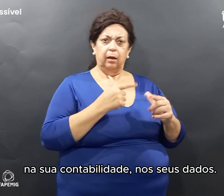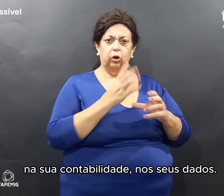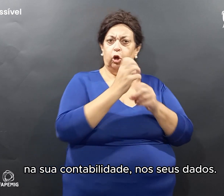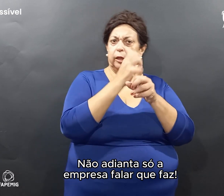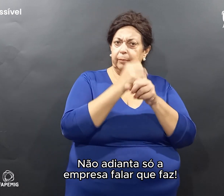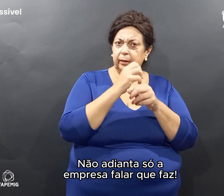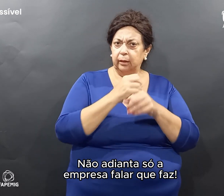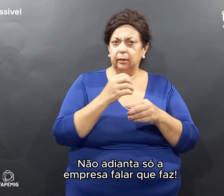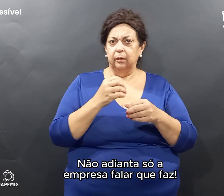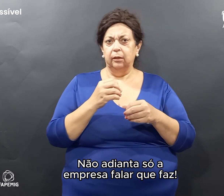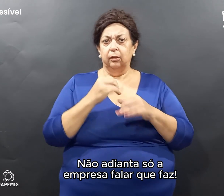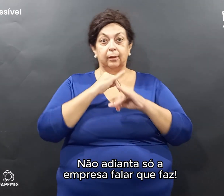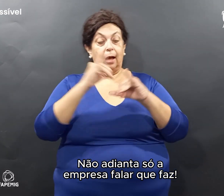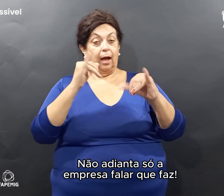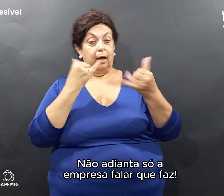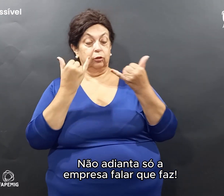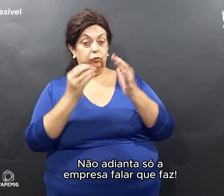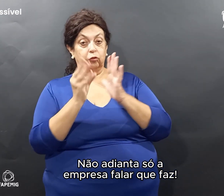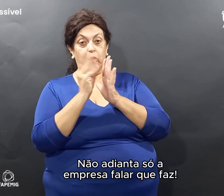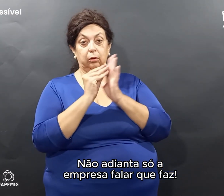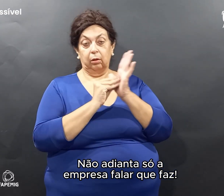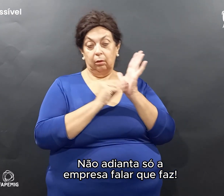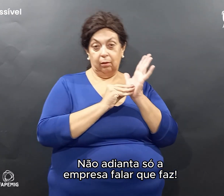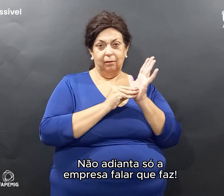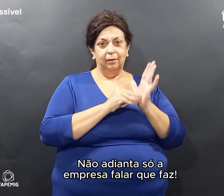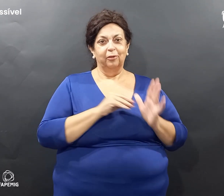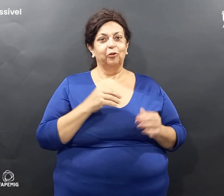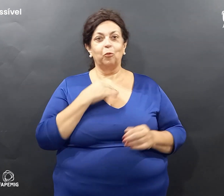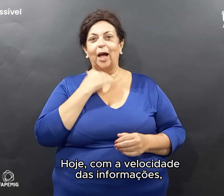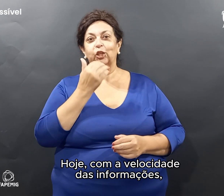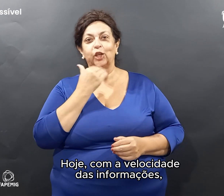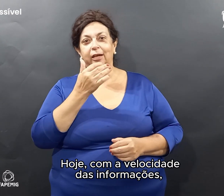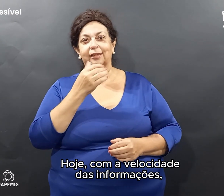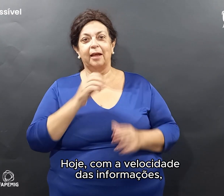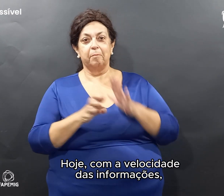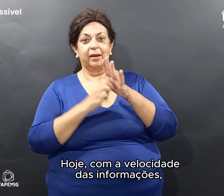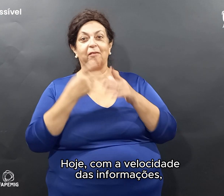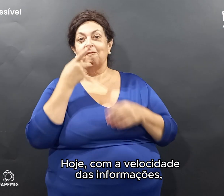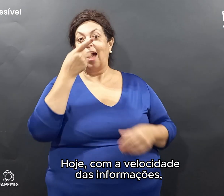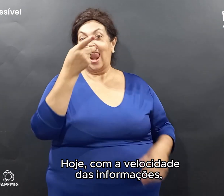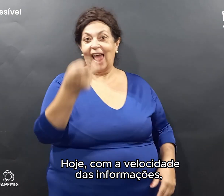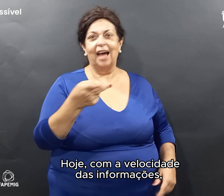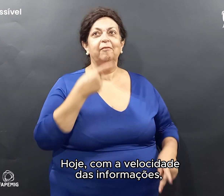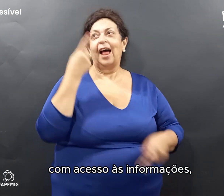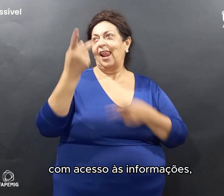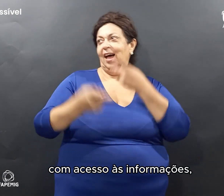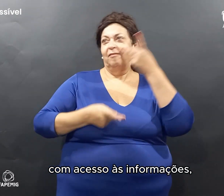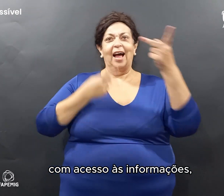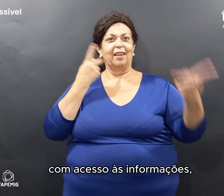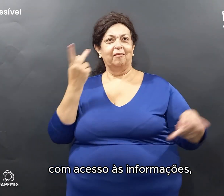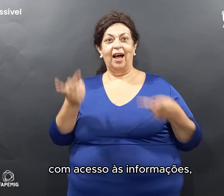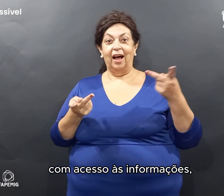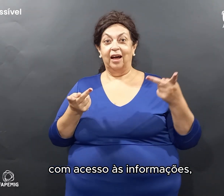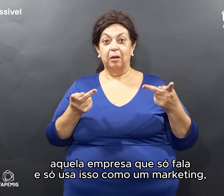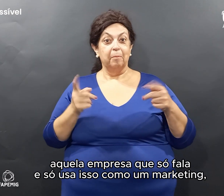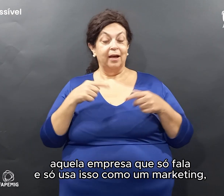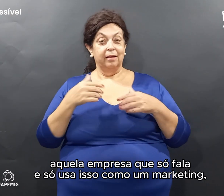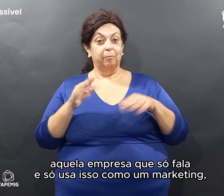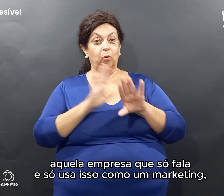dados. Não adianta só a empresa falar que faz. Hoje, com a velocidade aí das informações, com acesso às informações, aquela empresa que